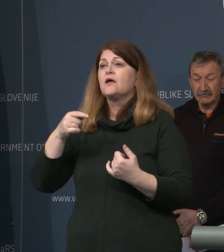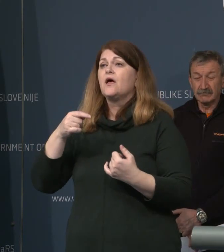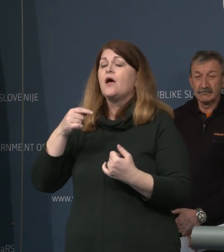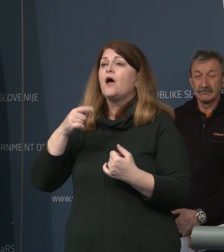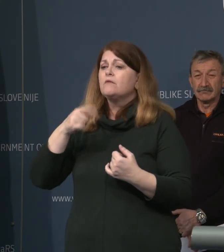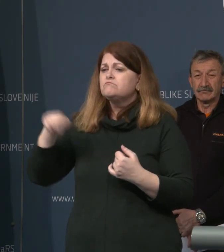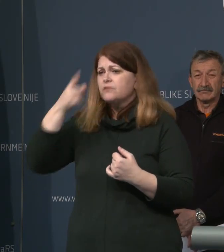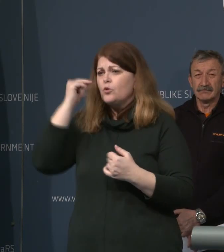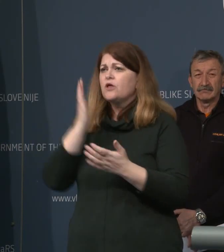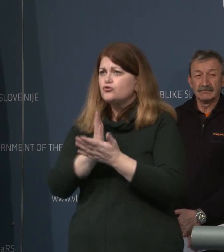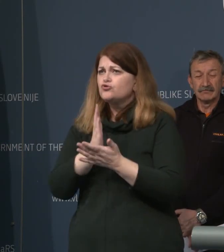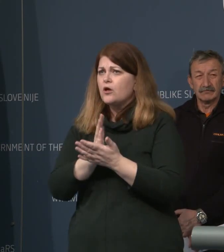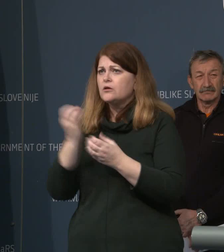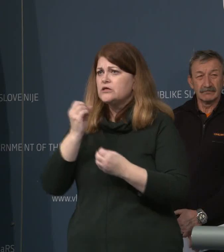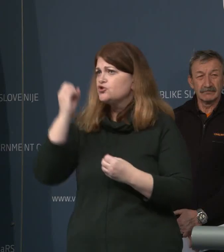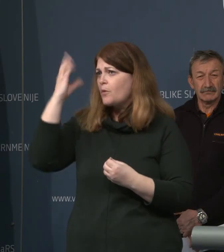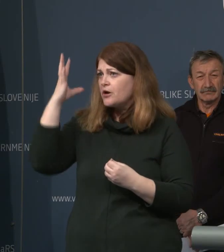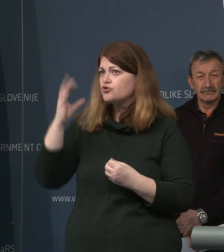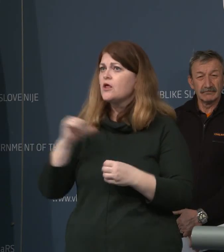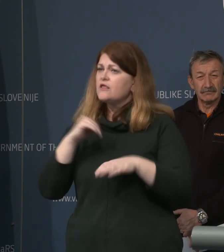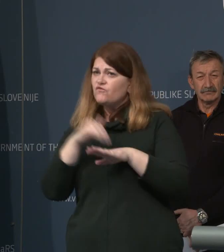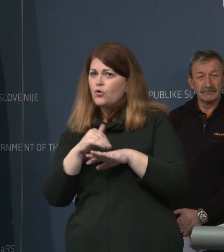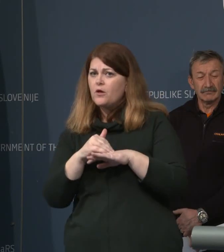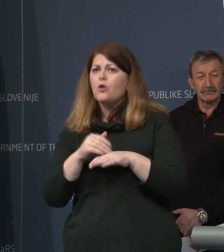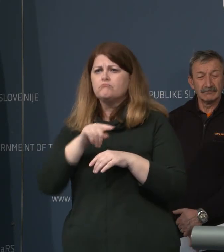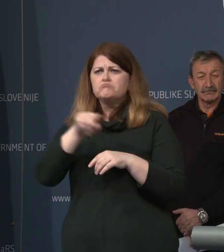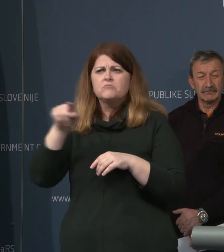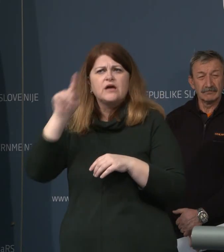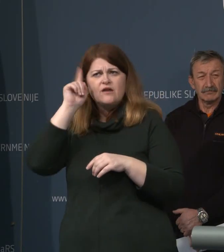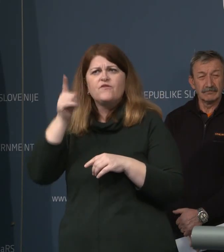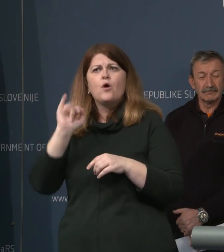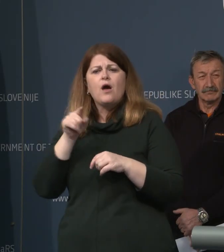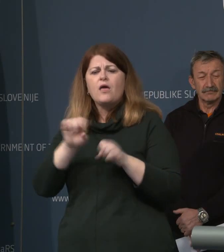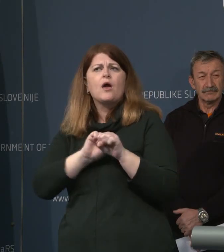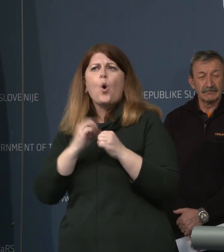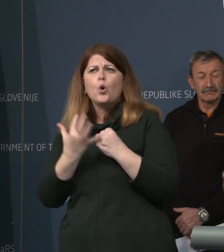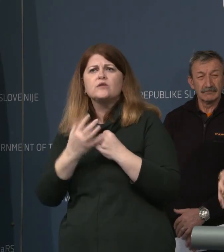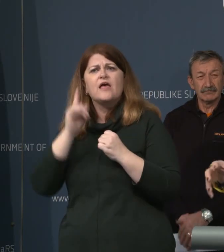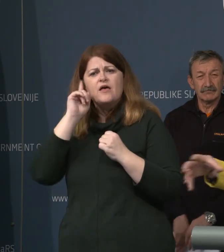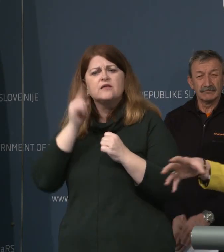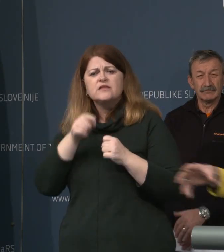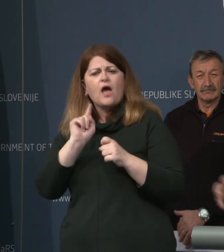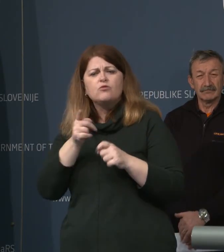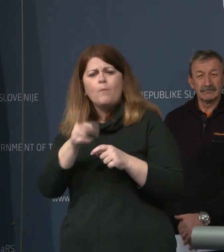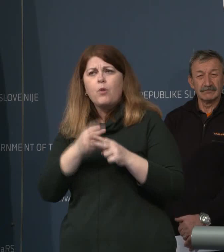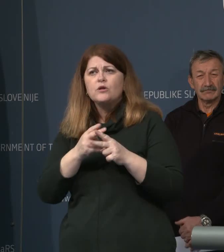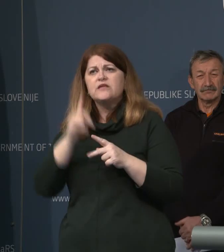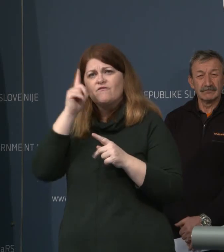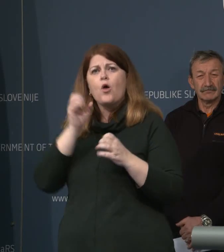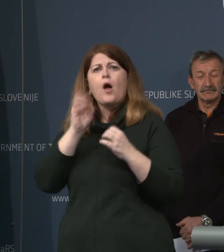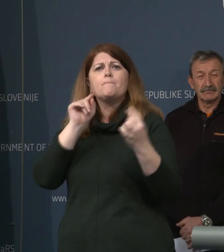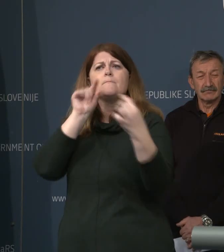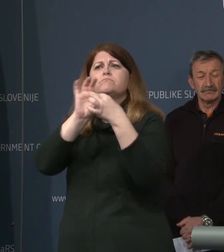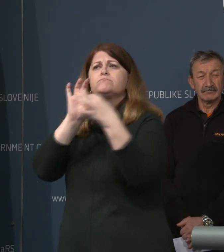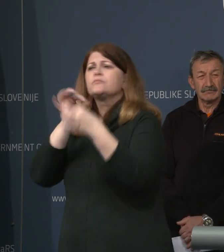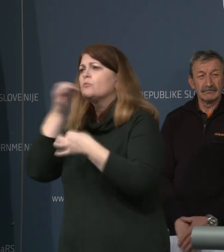so ljudje že izobraženi, informirani, da kar vejo, kaj je s to boleznijo, celo vejo, kam kontaktirati v